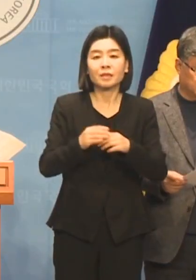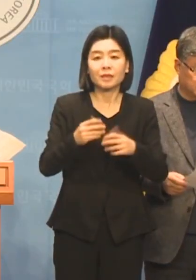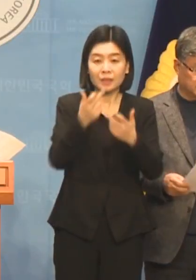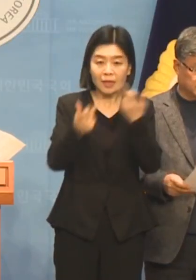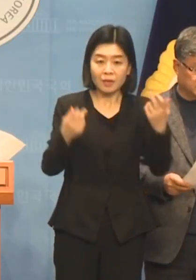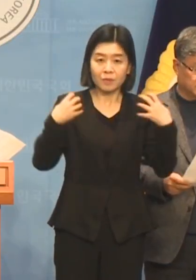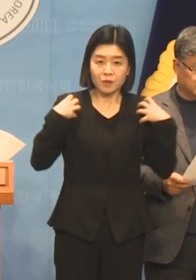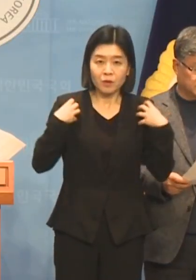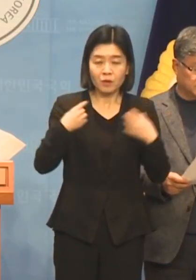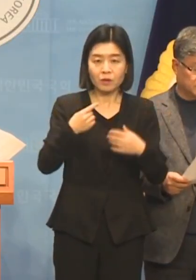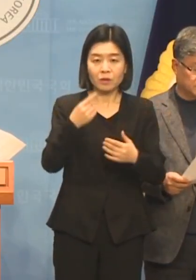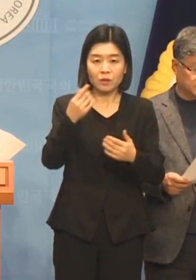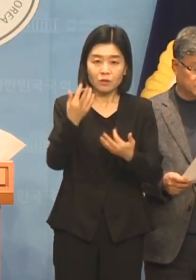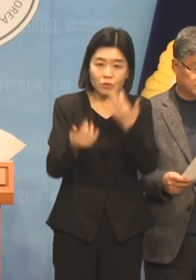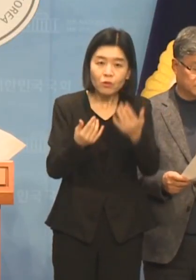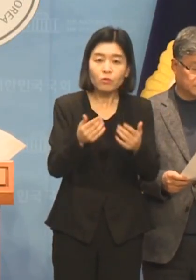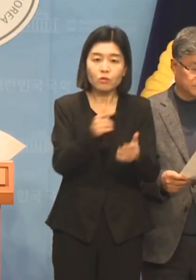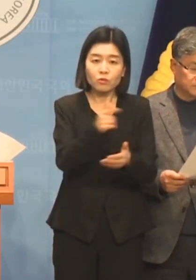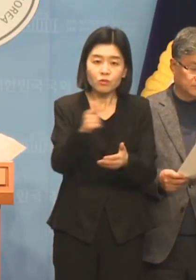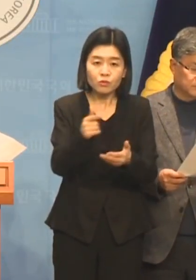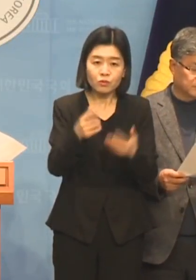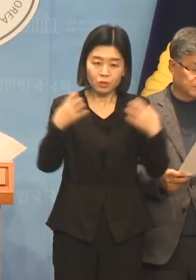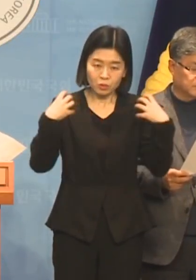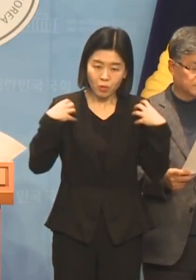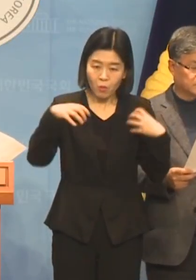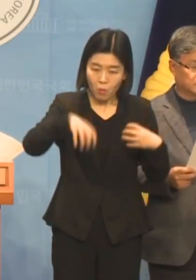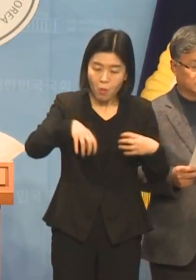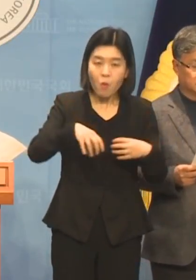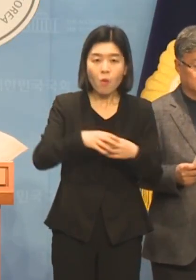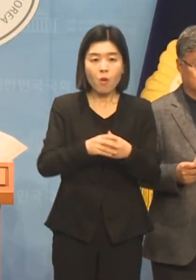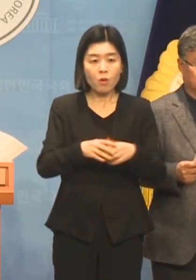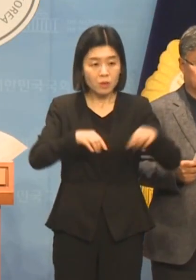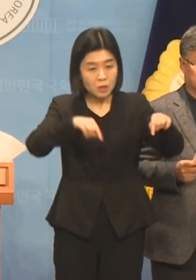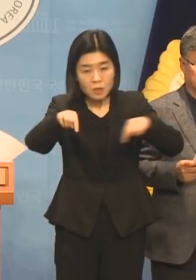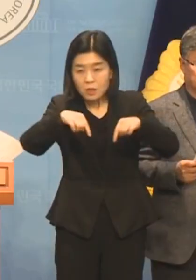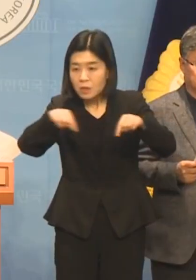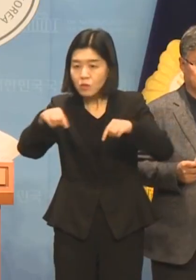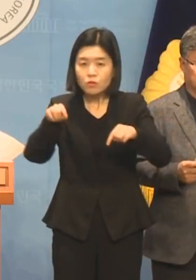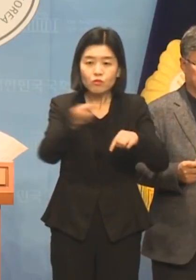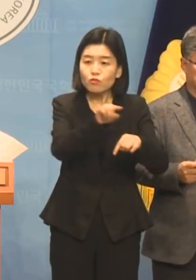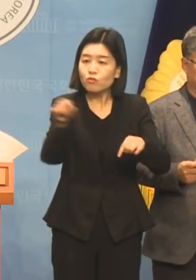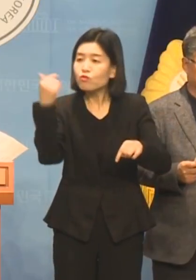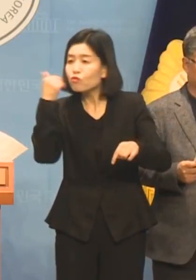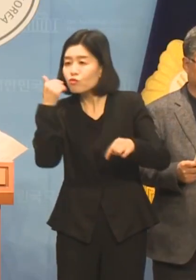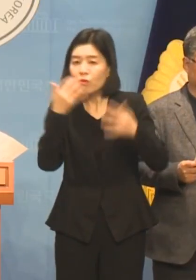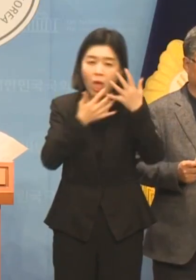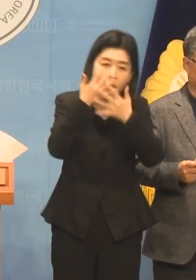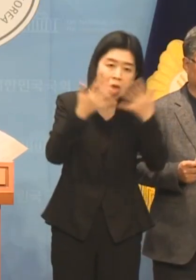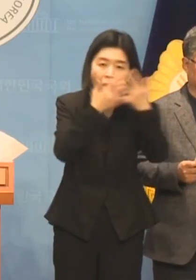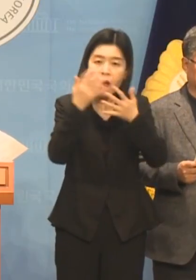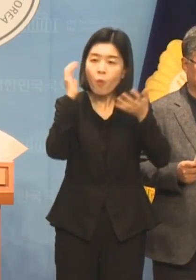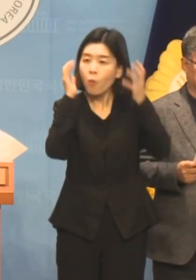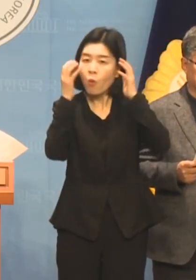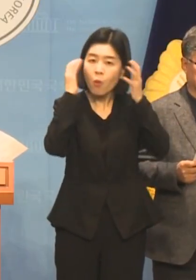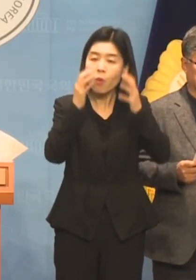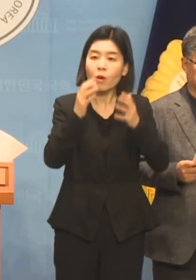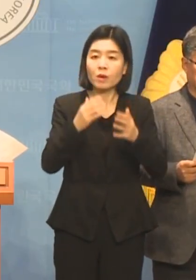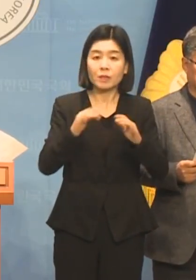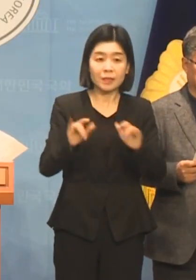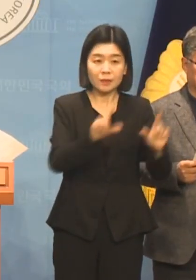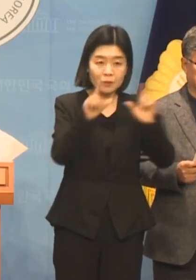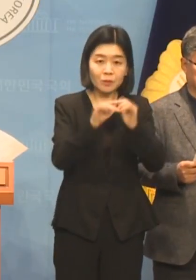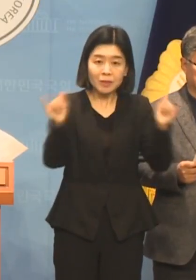소방청 간 불분명한 지휘 체계로 현장에서는 혼선이 발생했고 주민들은 재난 문자를